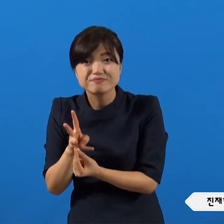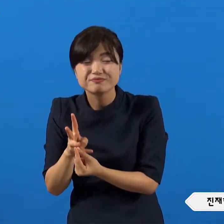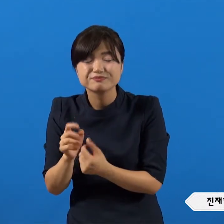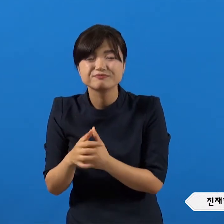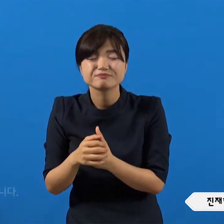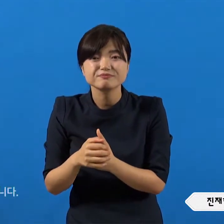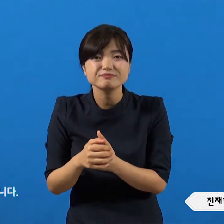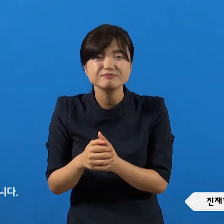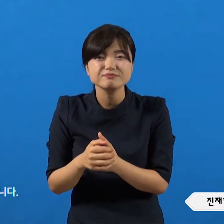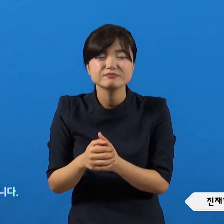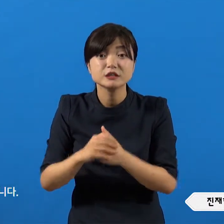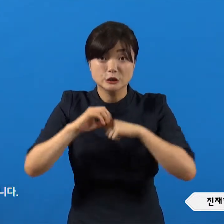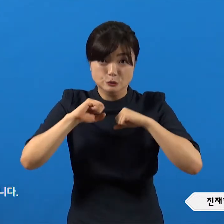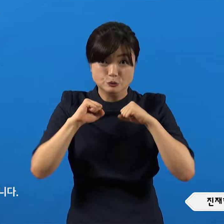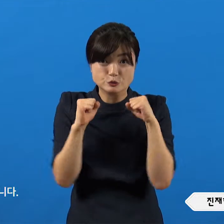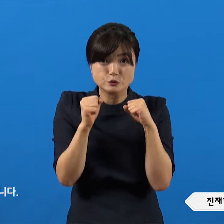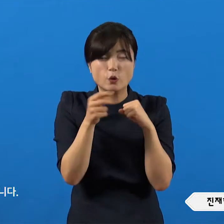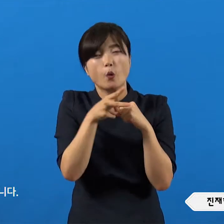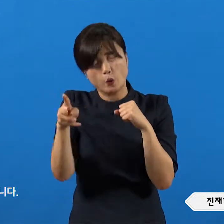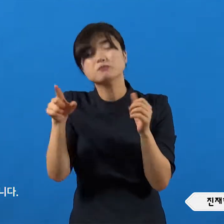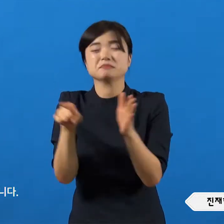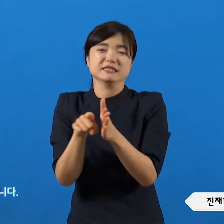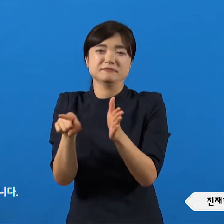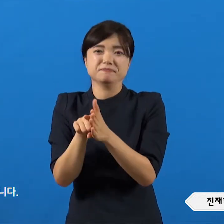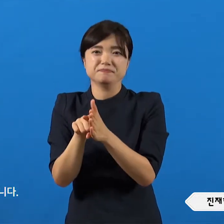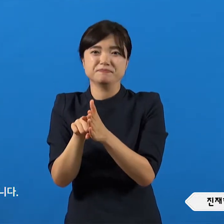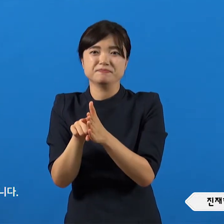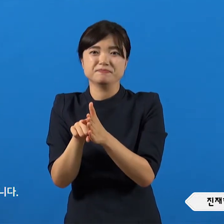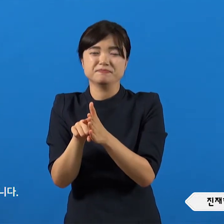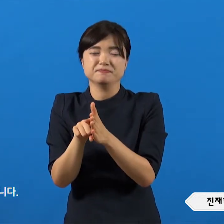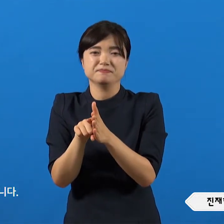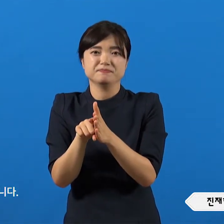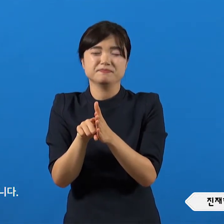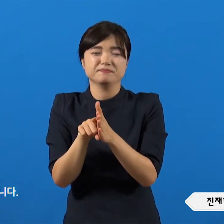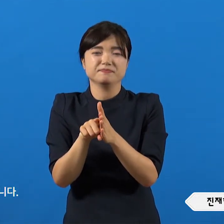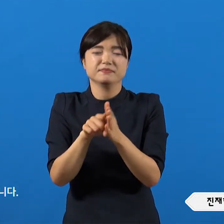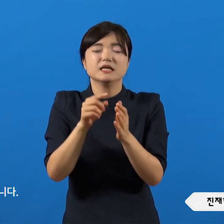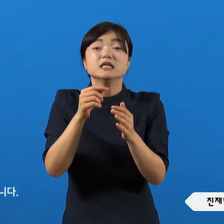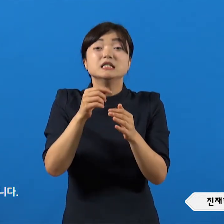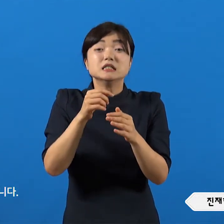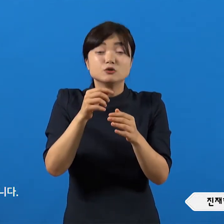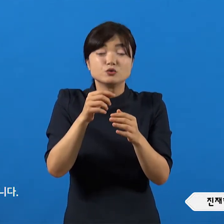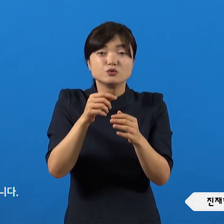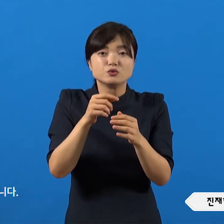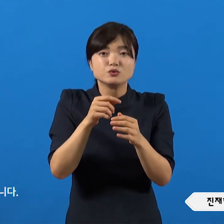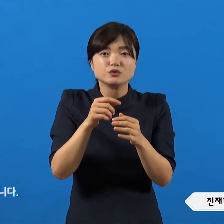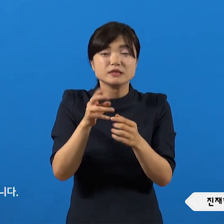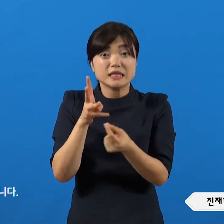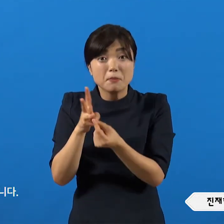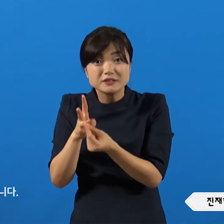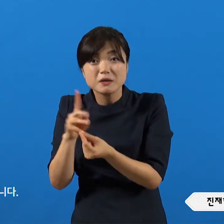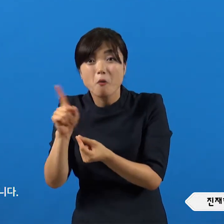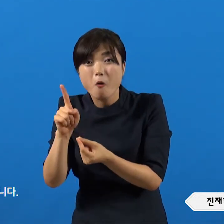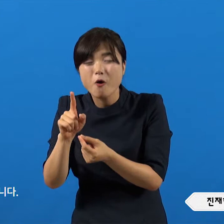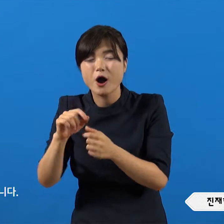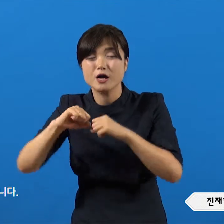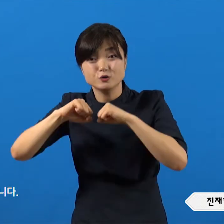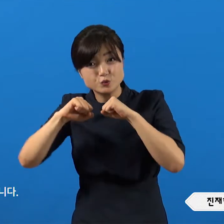번째, 순종은 믿음입니다. 순종은 훈련입니다. 세 번째,